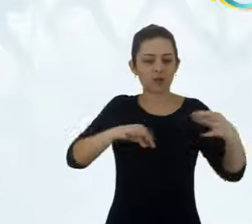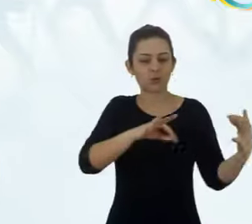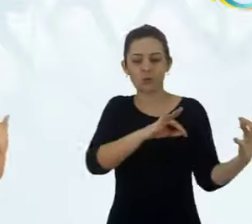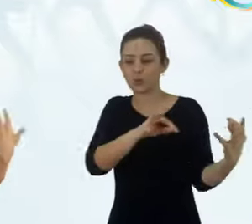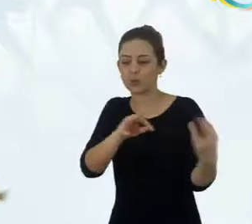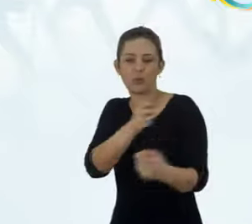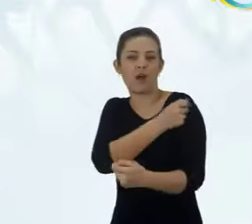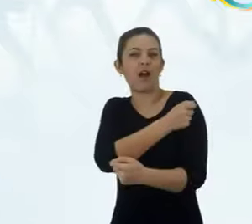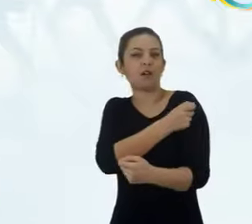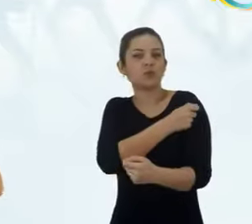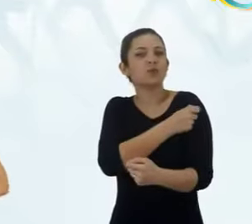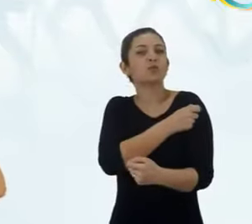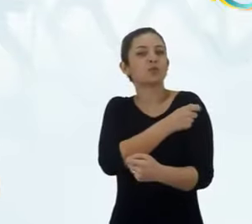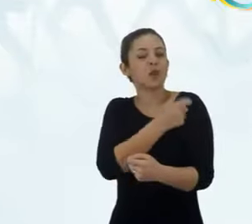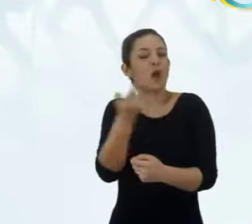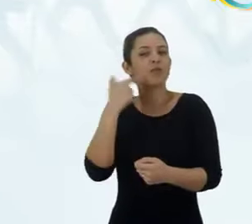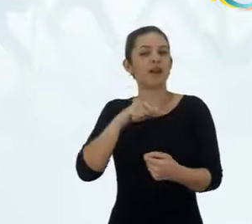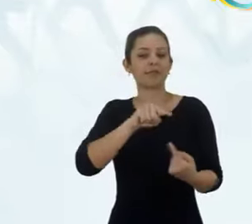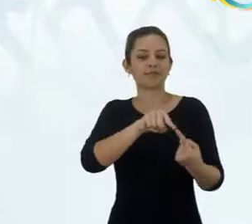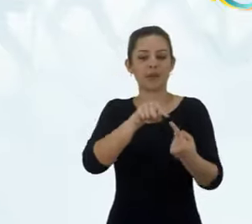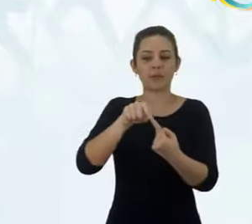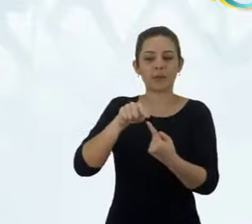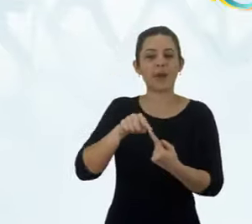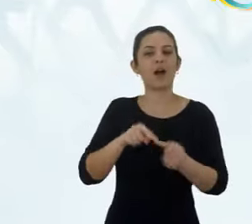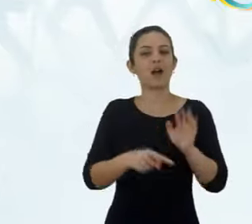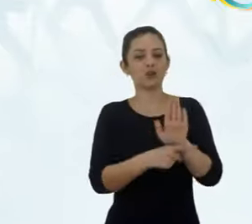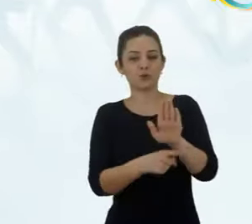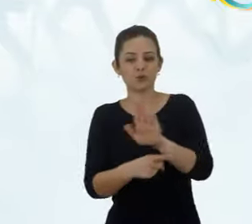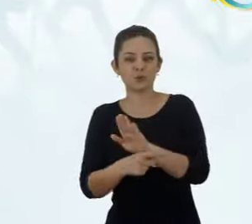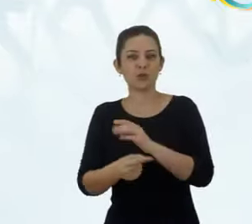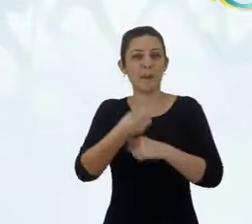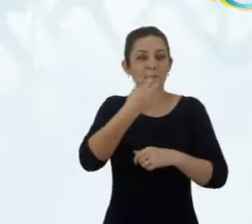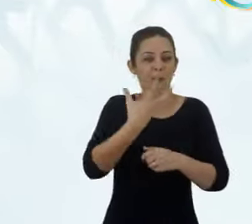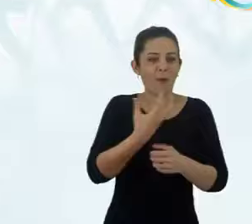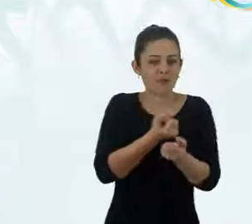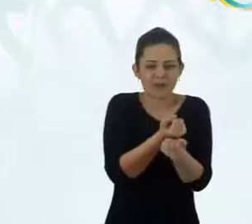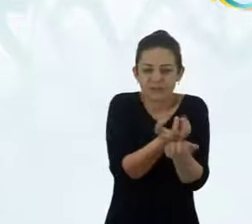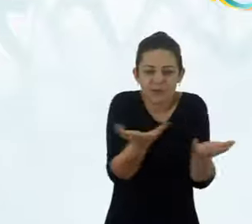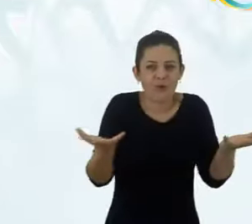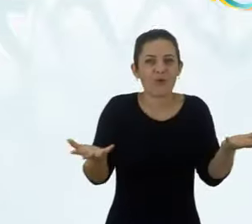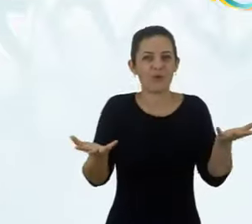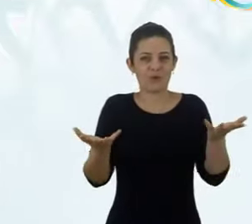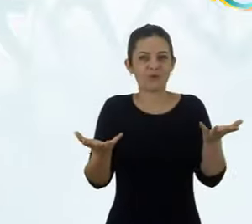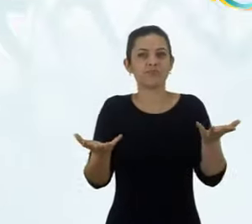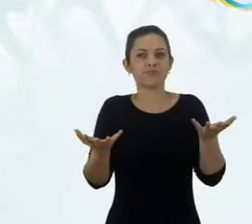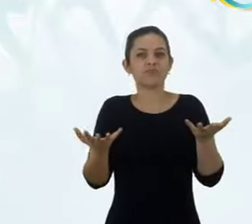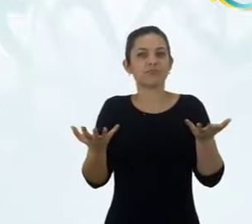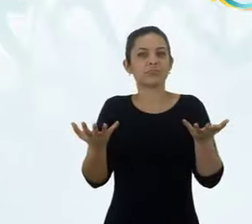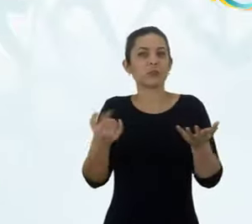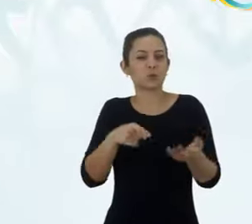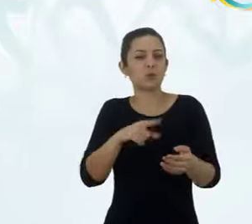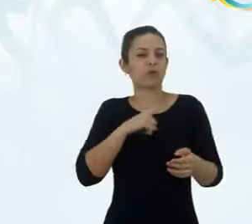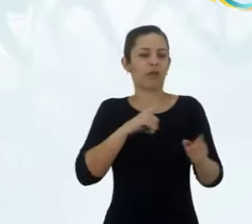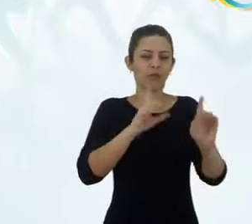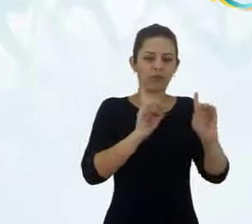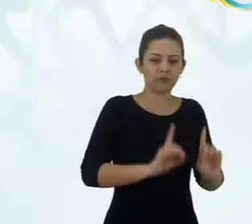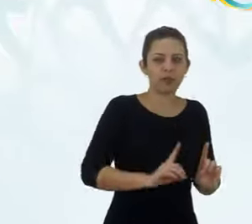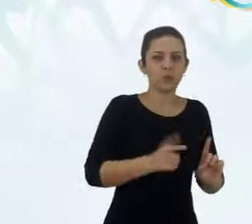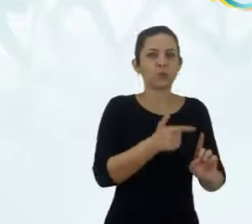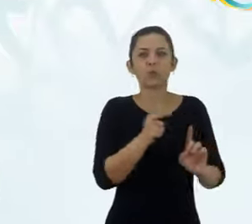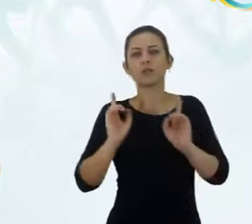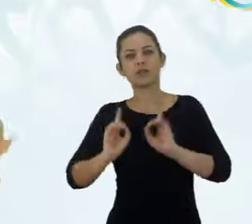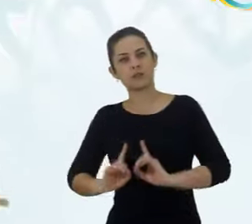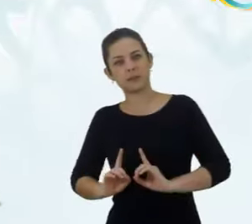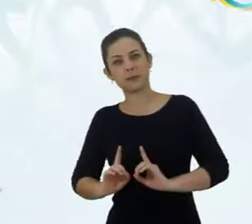aula, todos os alunos que ali estão, com certeza ela vai ter um benefício para todos. Desde os com